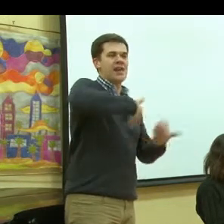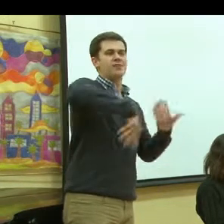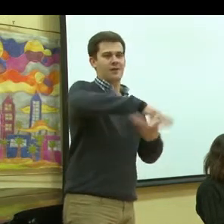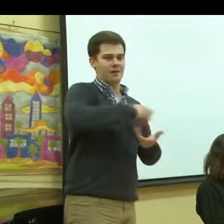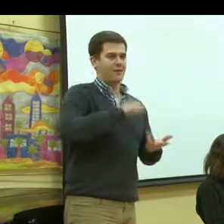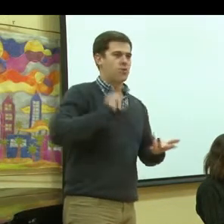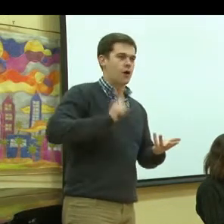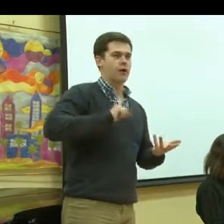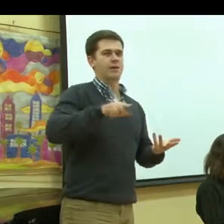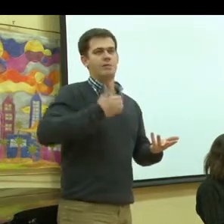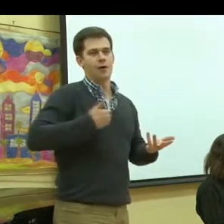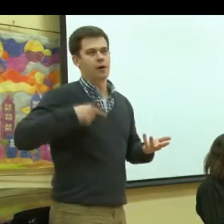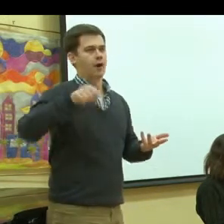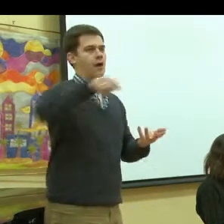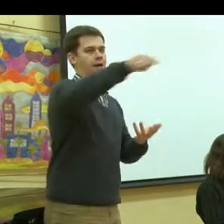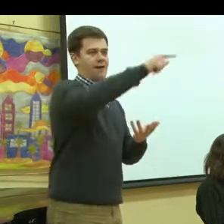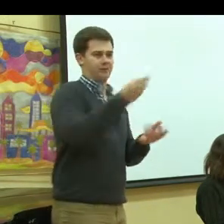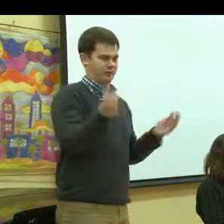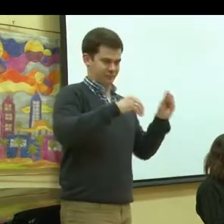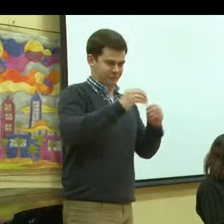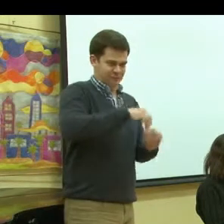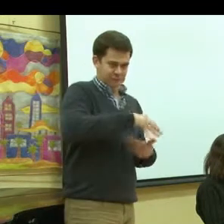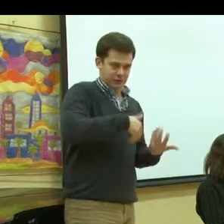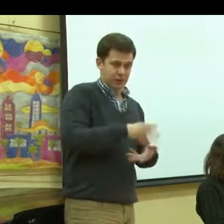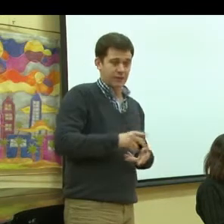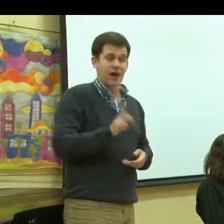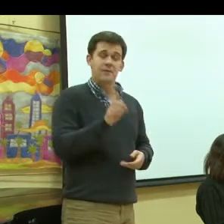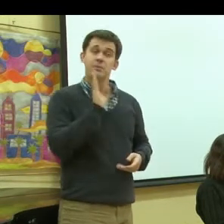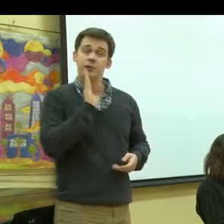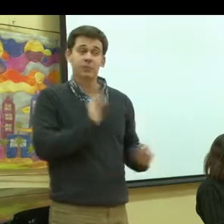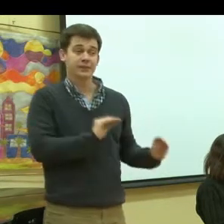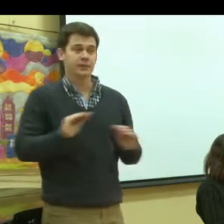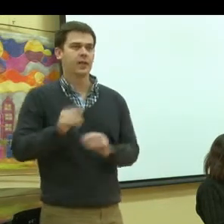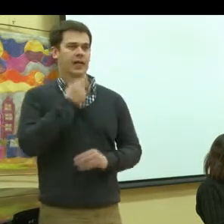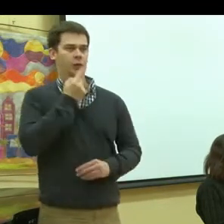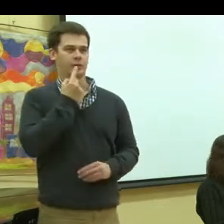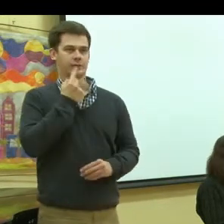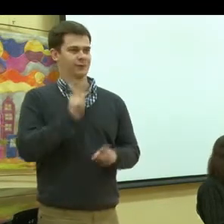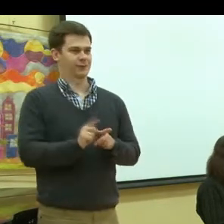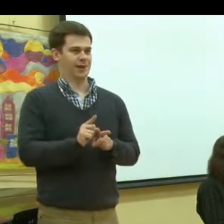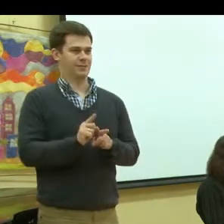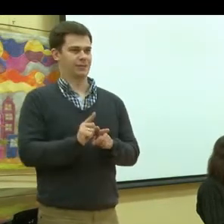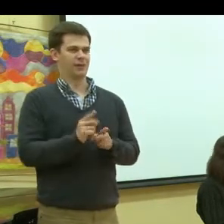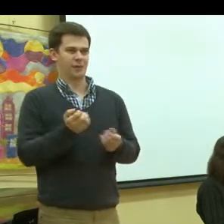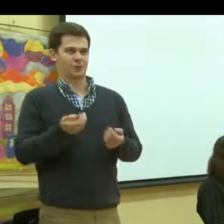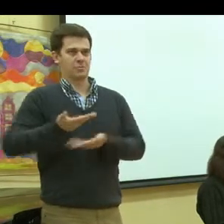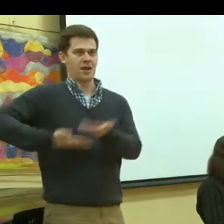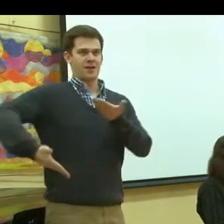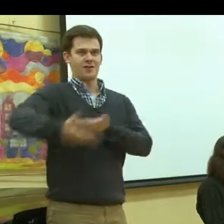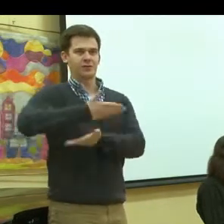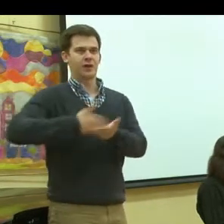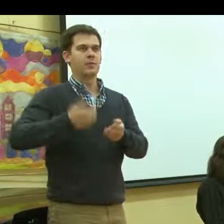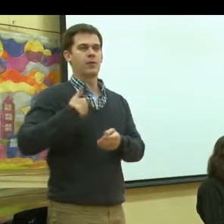mieszania się tych różnych stylów muzycznych, kultur muzycznych, ale to samo zadziało się również z językiem. Tutaj mówiliśmy Argentyna, to wersja